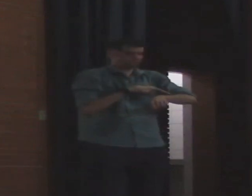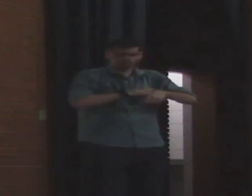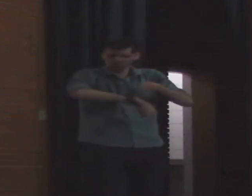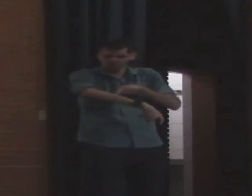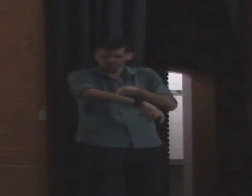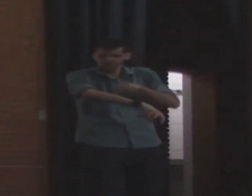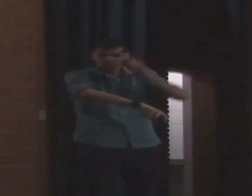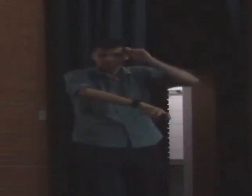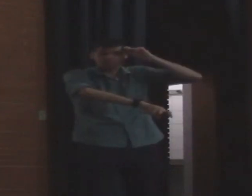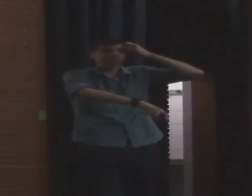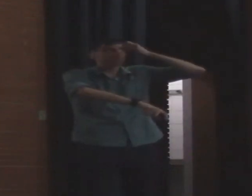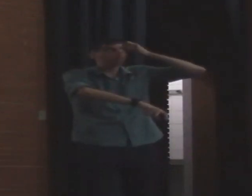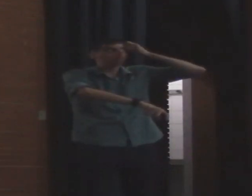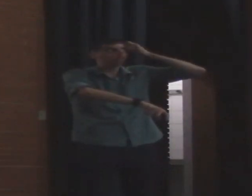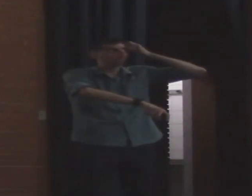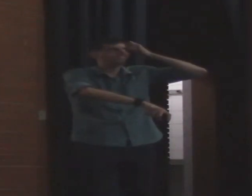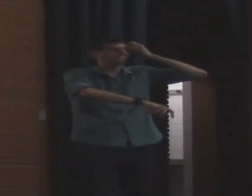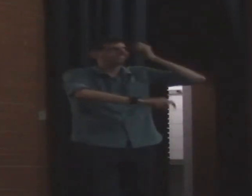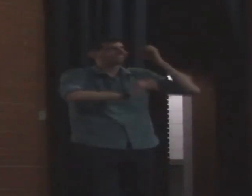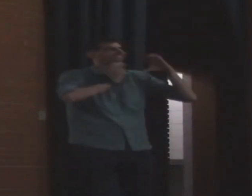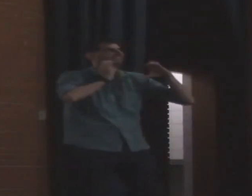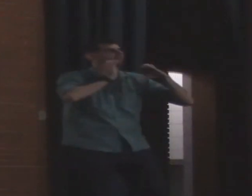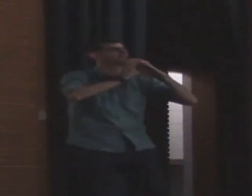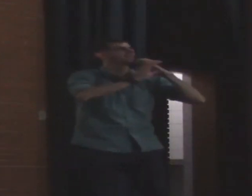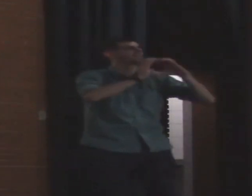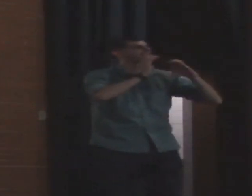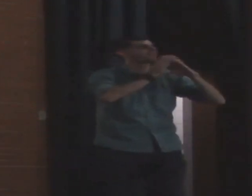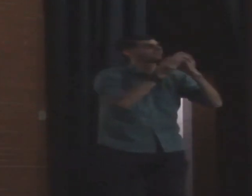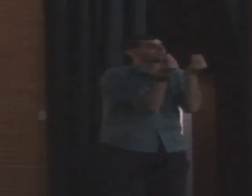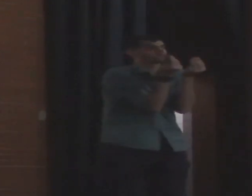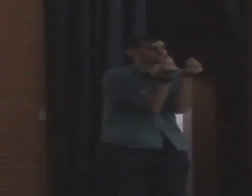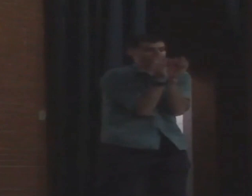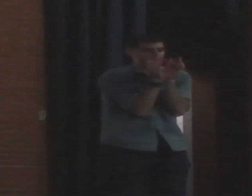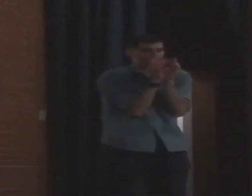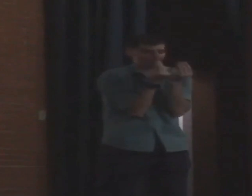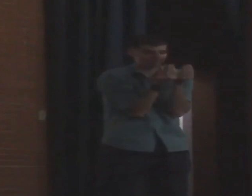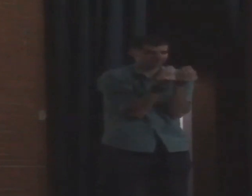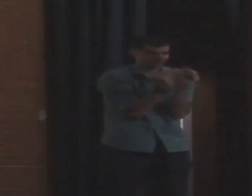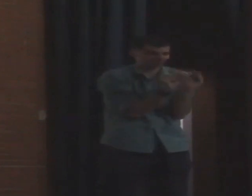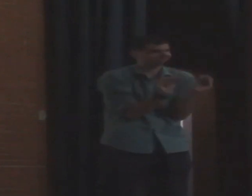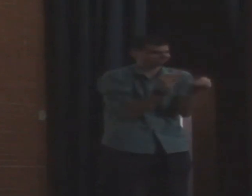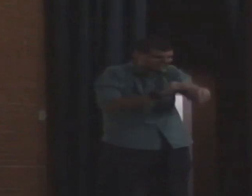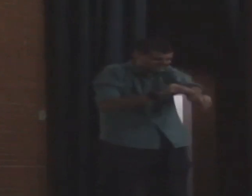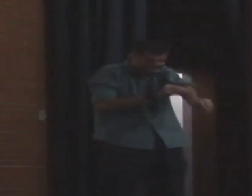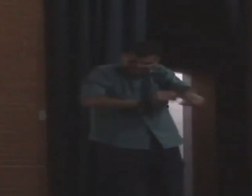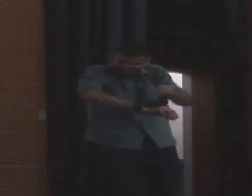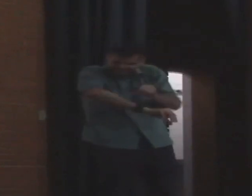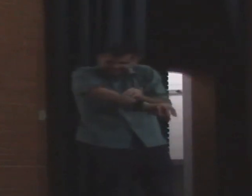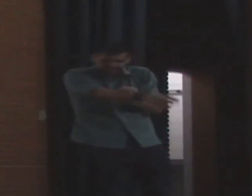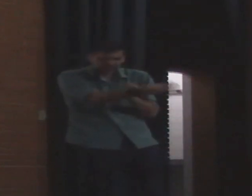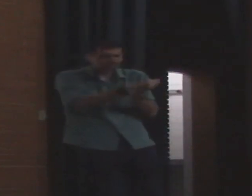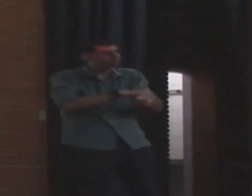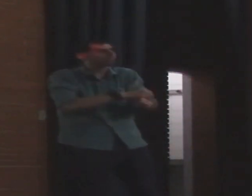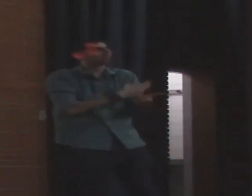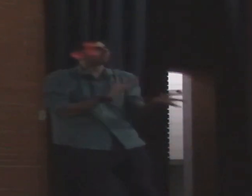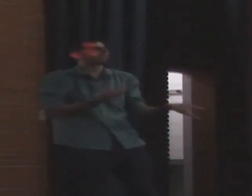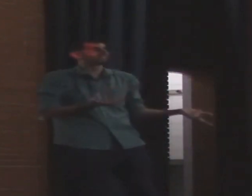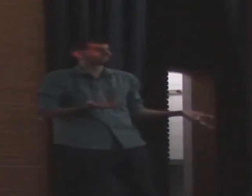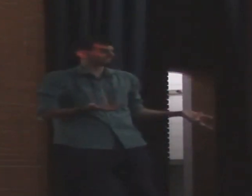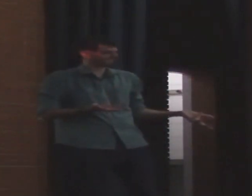era vermelha, aquela outra era preta. Ela aproveitou aquela oportunidade para ir se comunicando, para dar aquele contato já, né, com a sua filha,